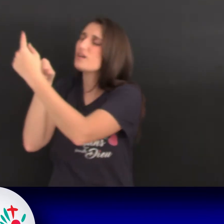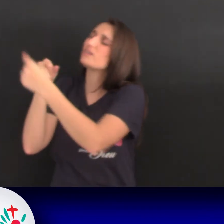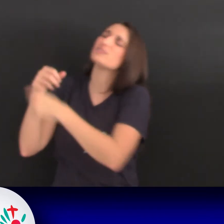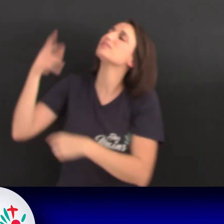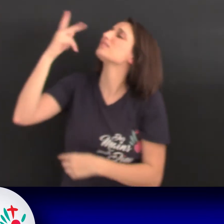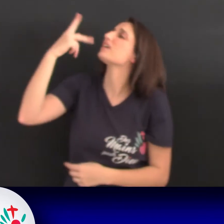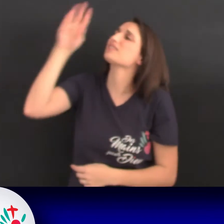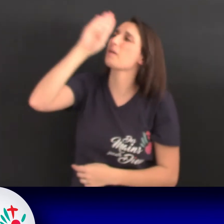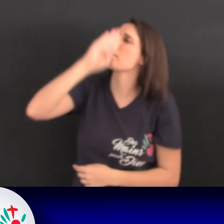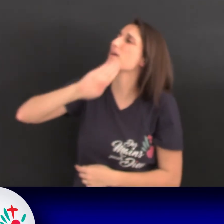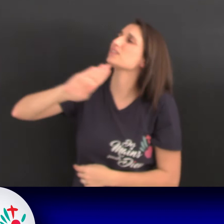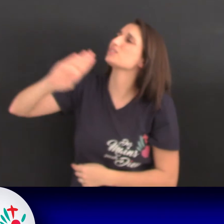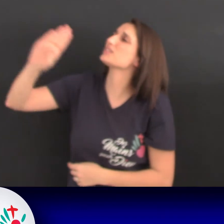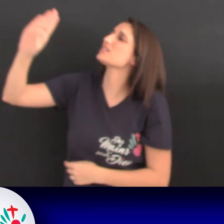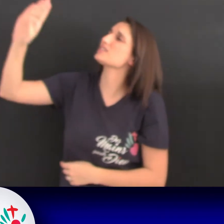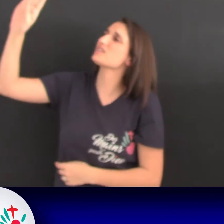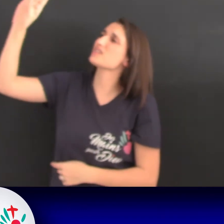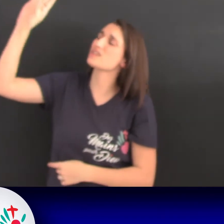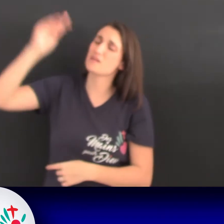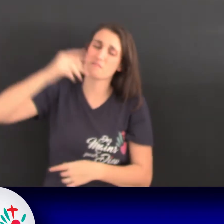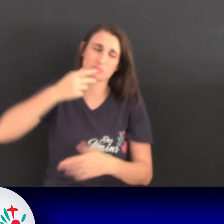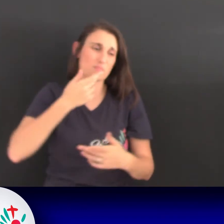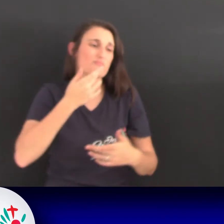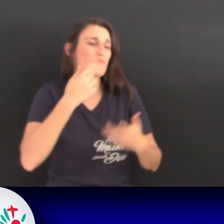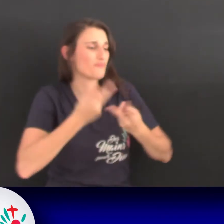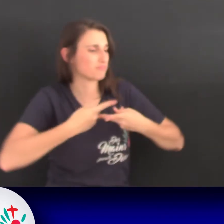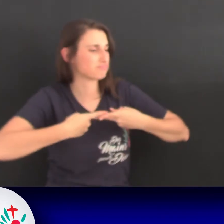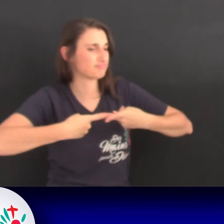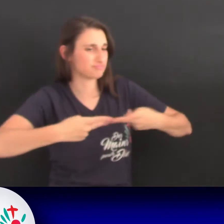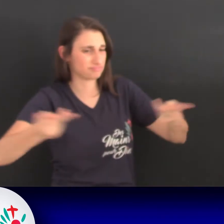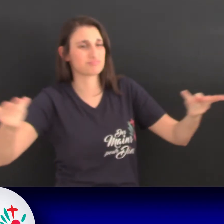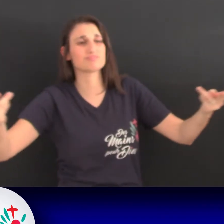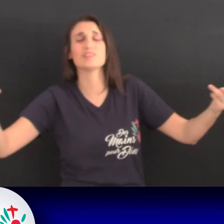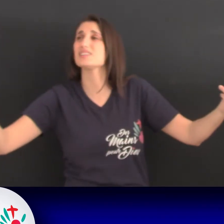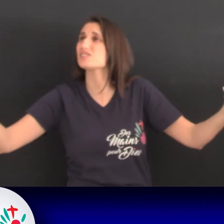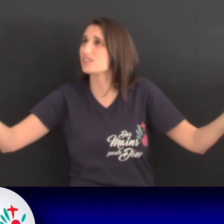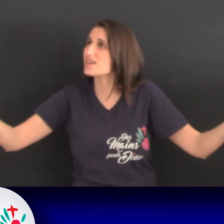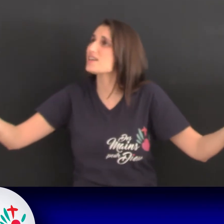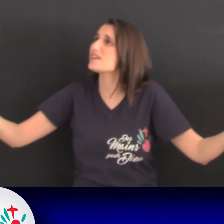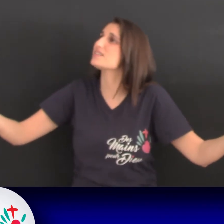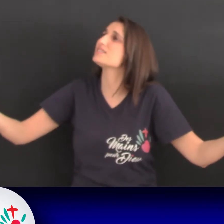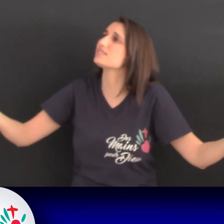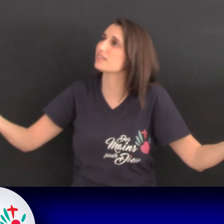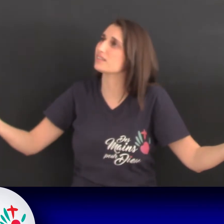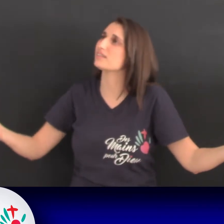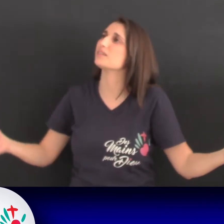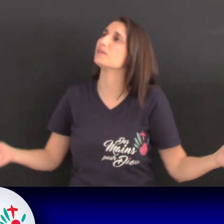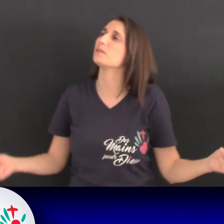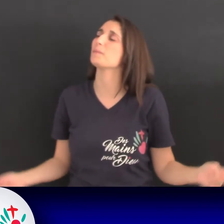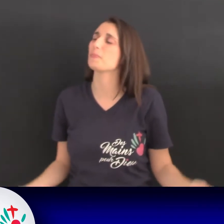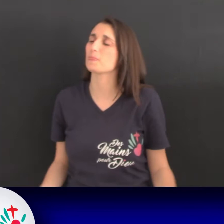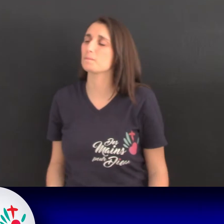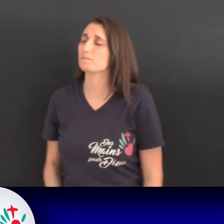prosterne. Je veux proclamer ta